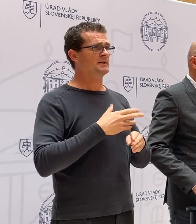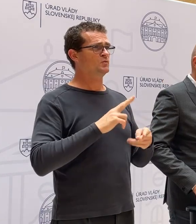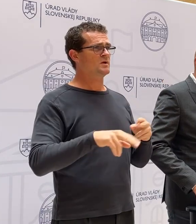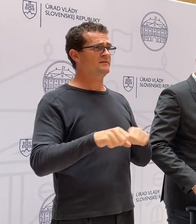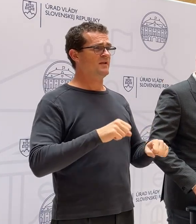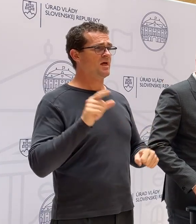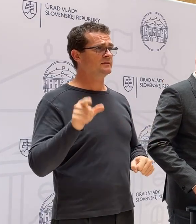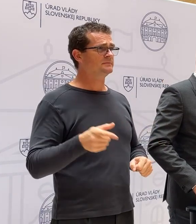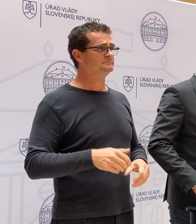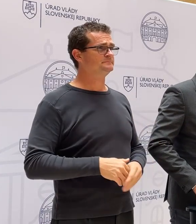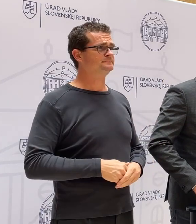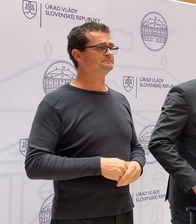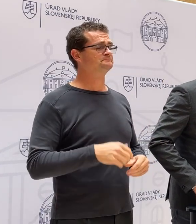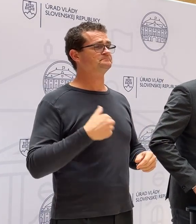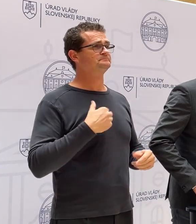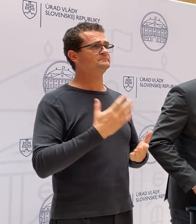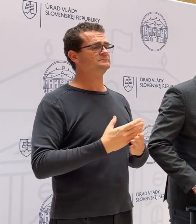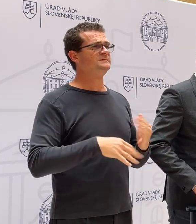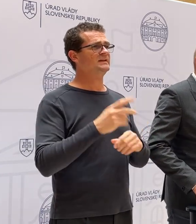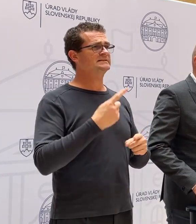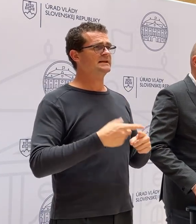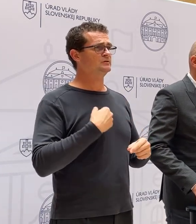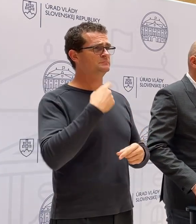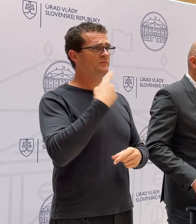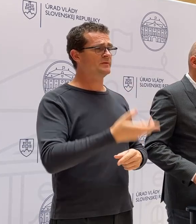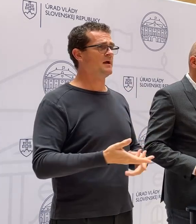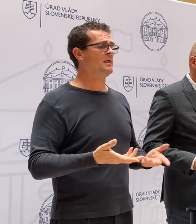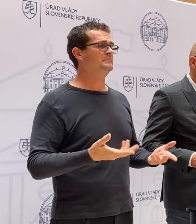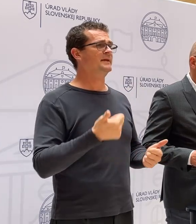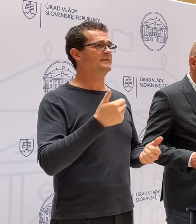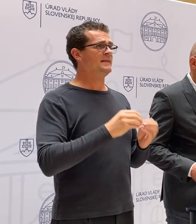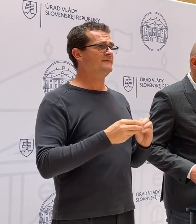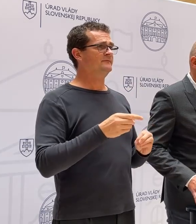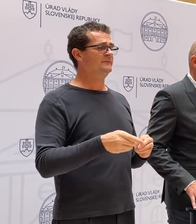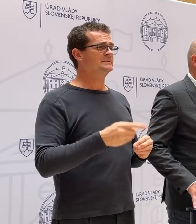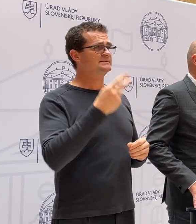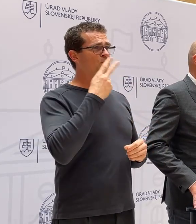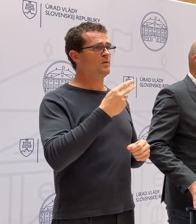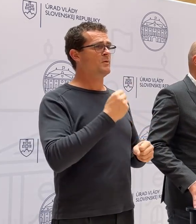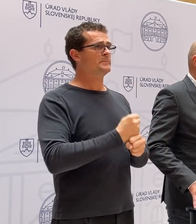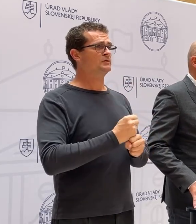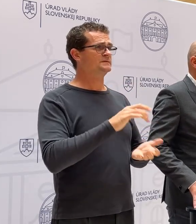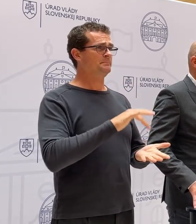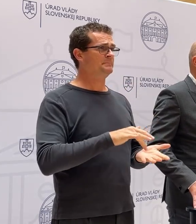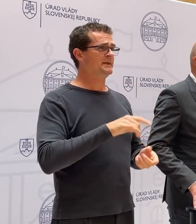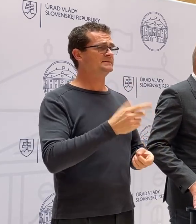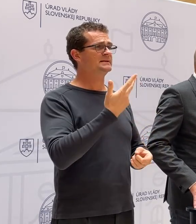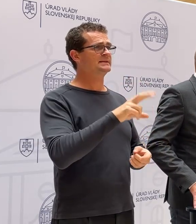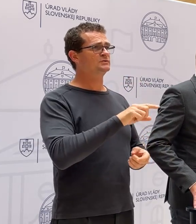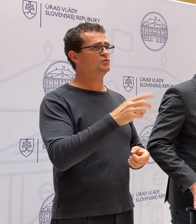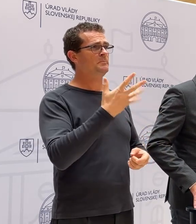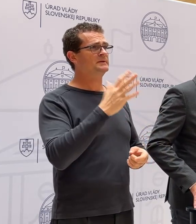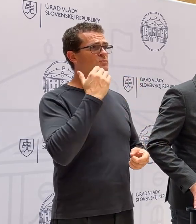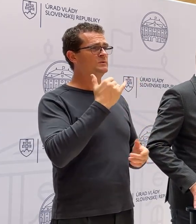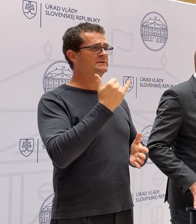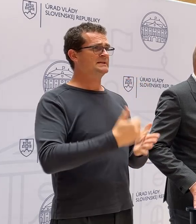vlády? Ja som sa už viackrát k tomu vyjadril. Jedna vec je z pohľadu pracovných miest, tak 300 až 500 ľudí